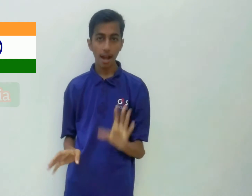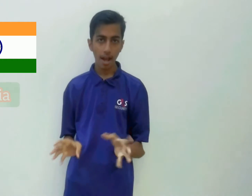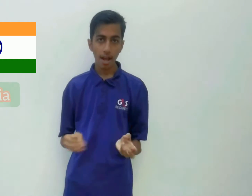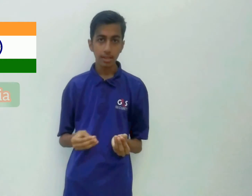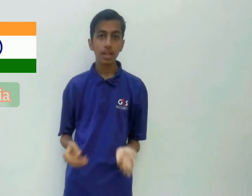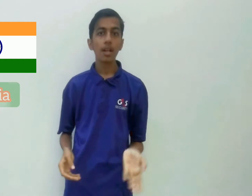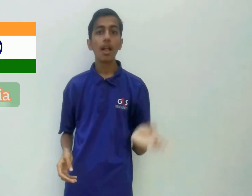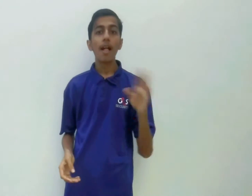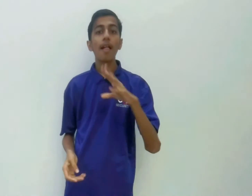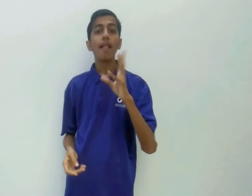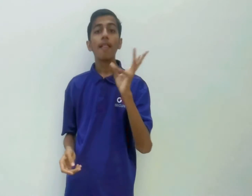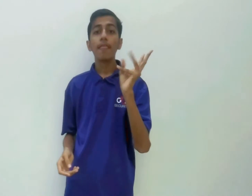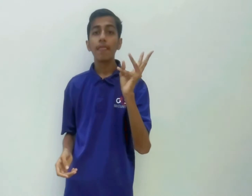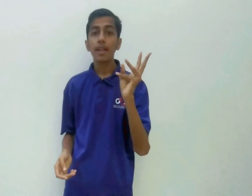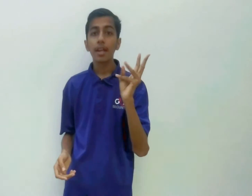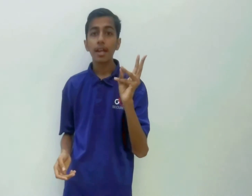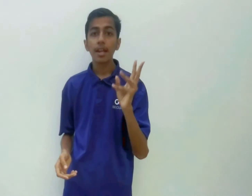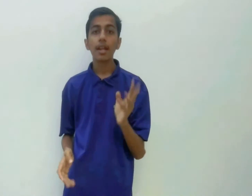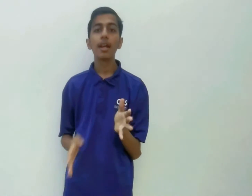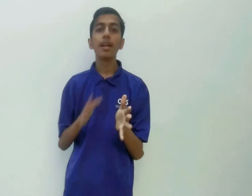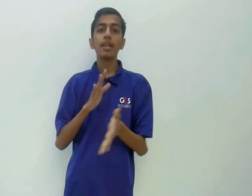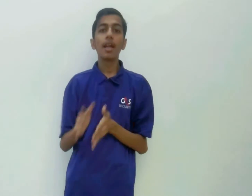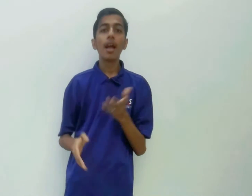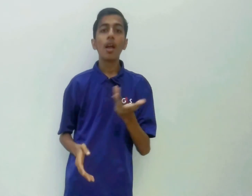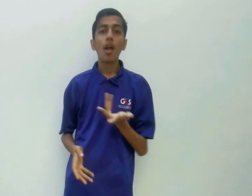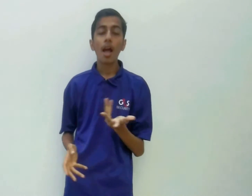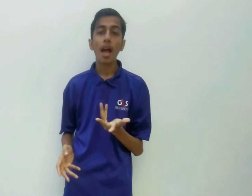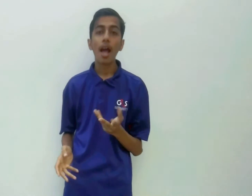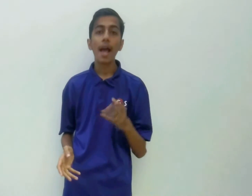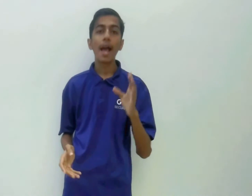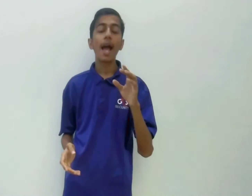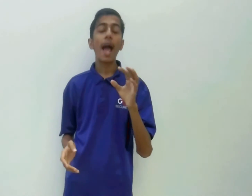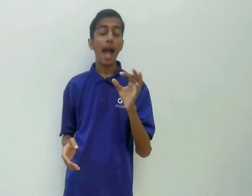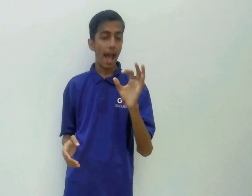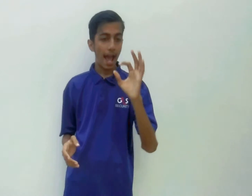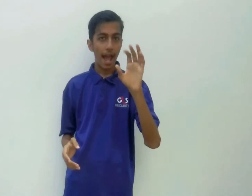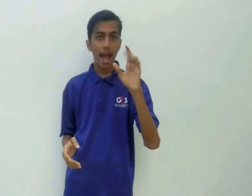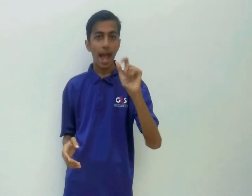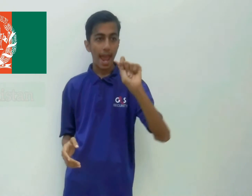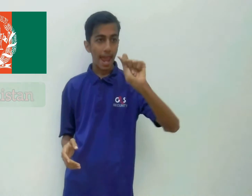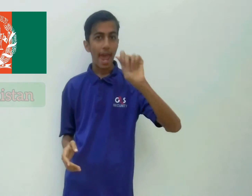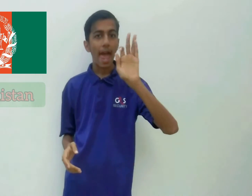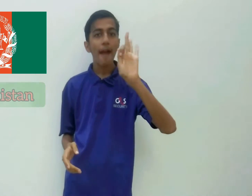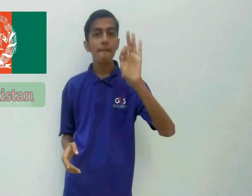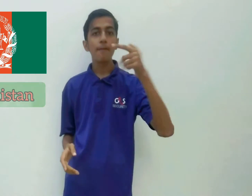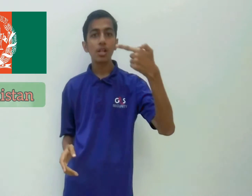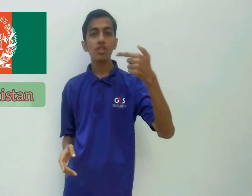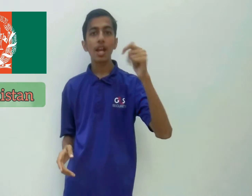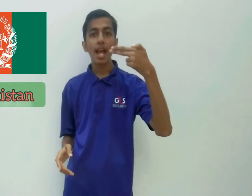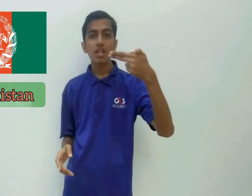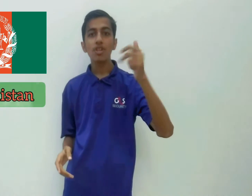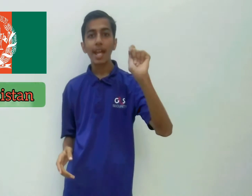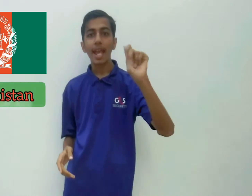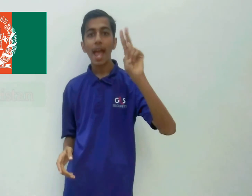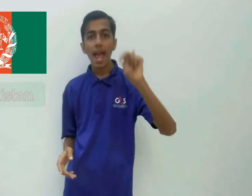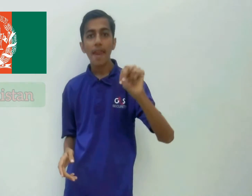पर उसको करते हैं simple India से थर्ड थर्ड sign क्या है थर्ड है आपका अफगानिस्तान एफ